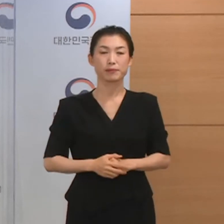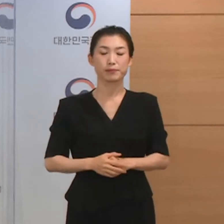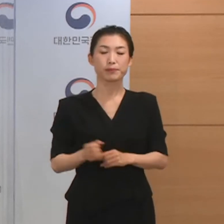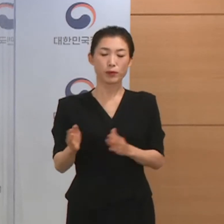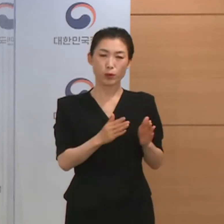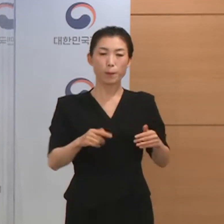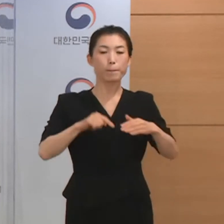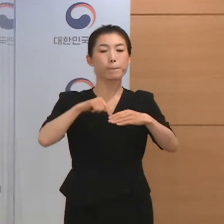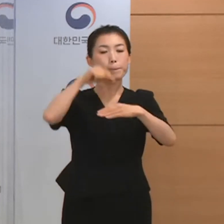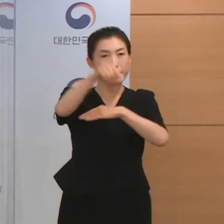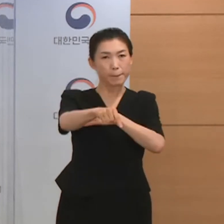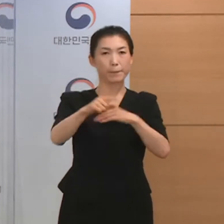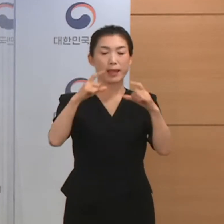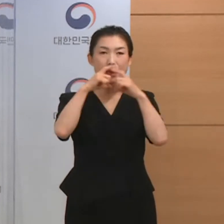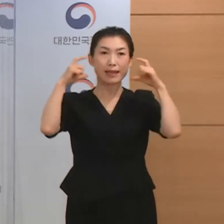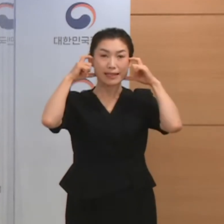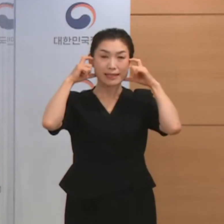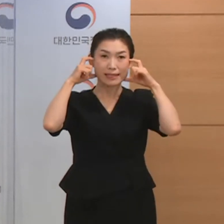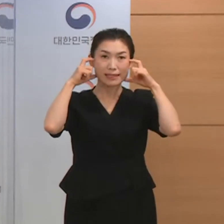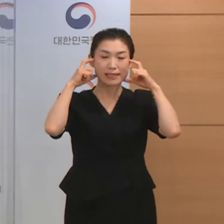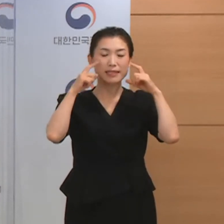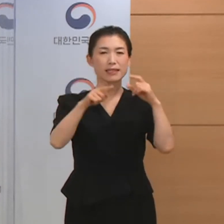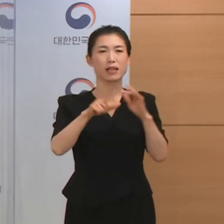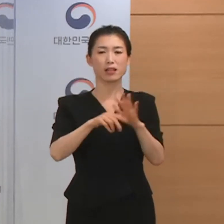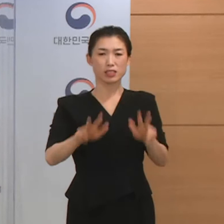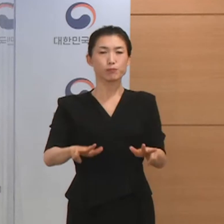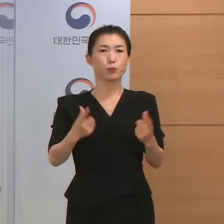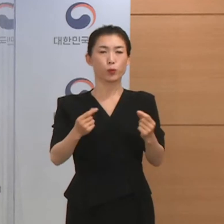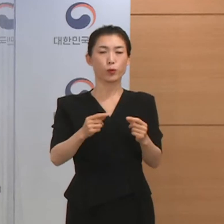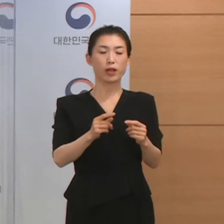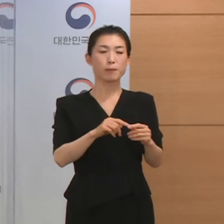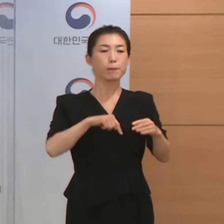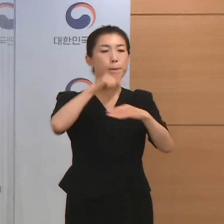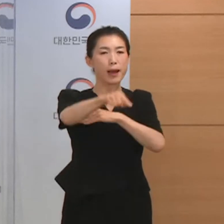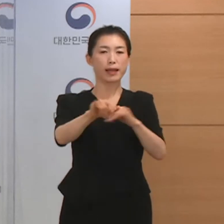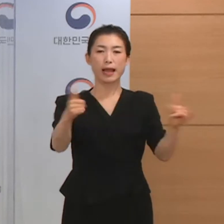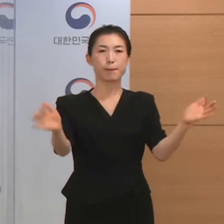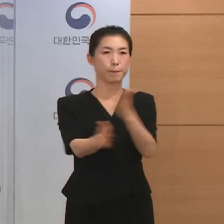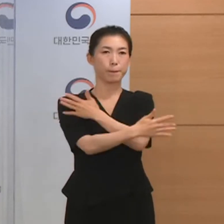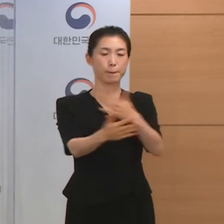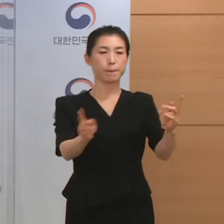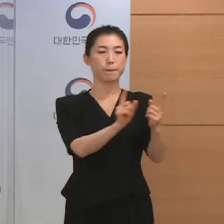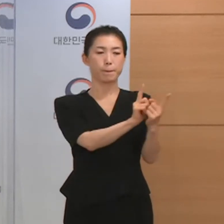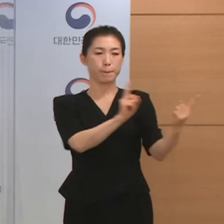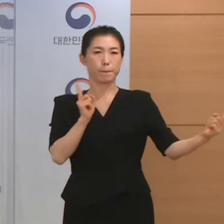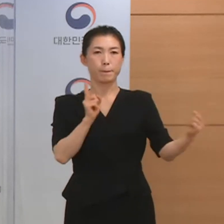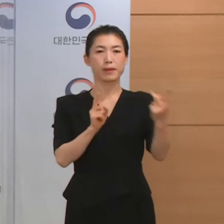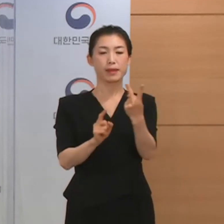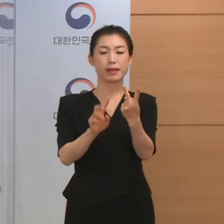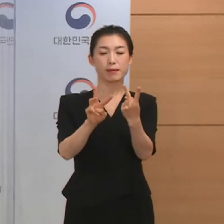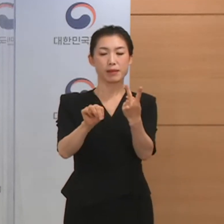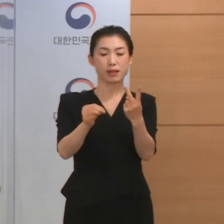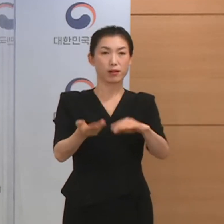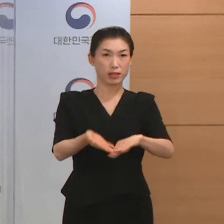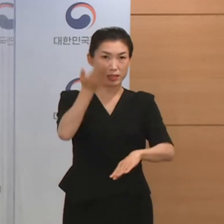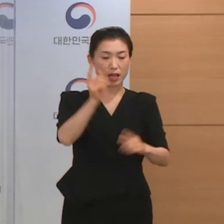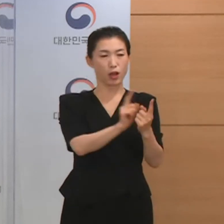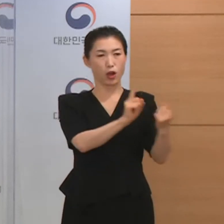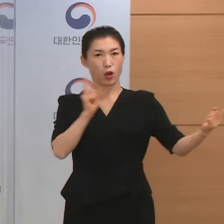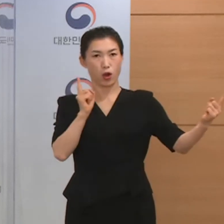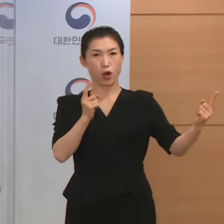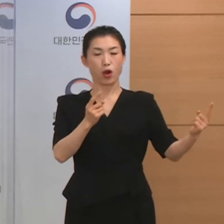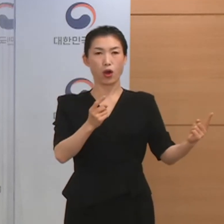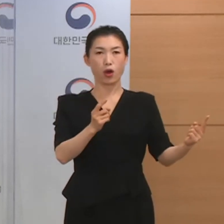마스크인 경우에는 현재도 2m 이상의 거리를 확보한 상황에서는 야외 활동에서의